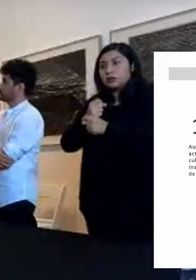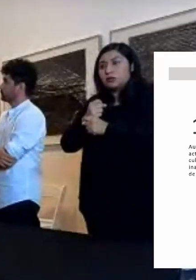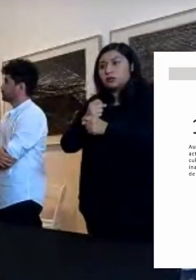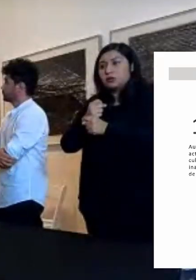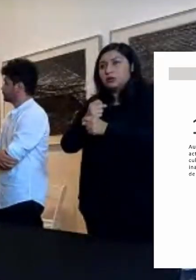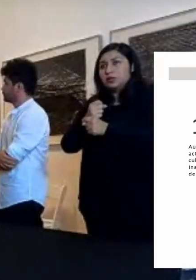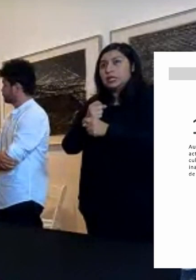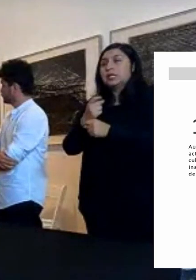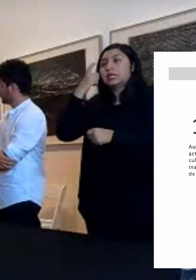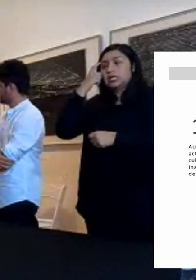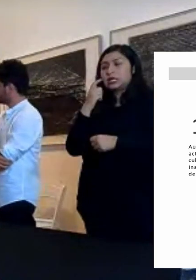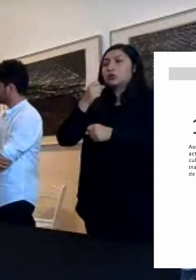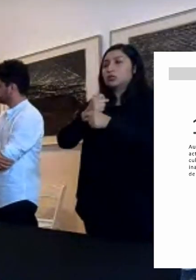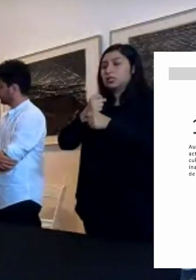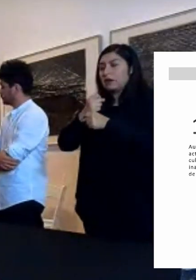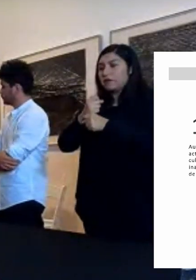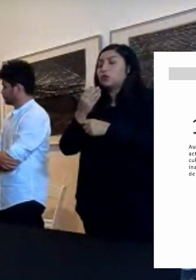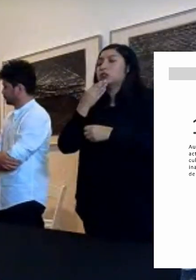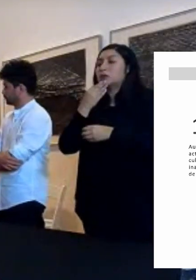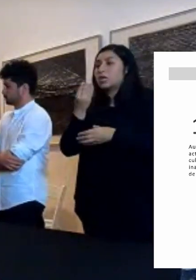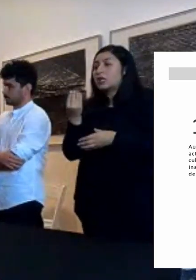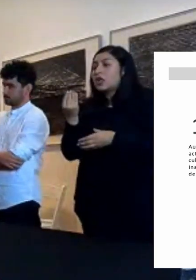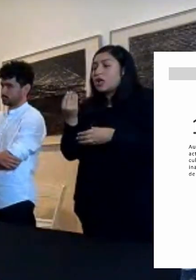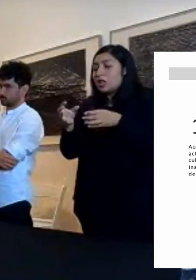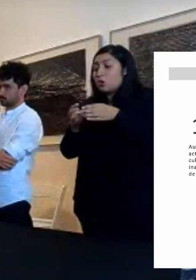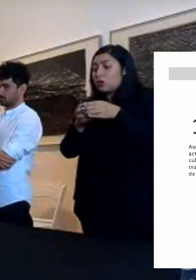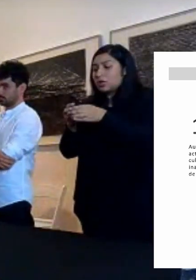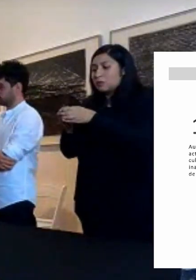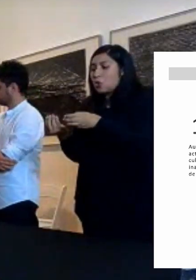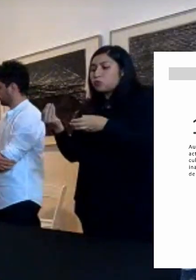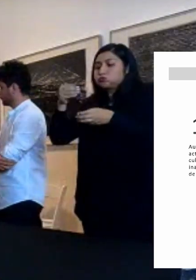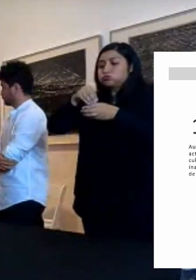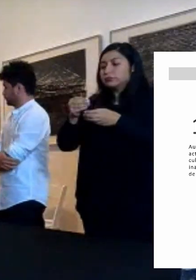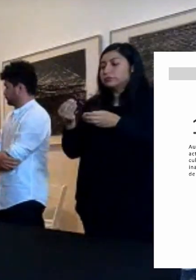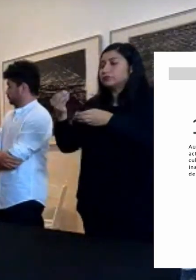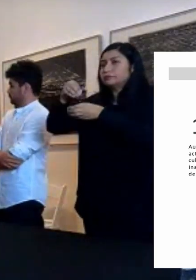el trabajo ha ido cargando también dentro de los equipos, y de ahí, de alguna manera,